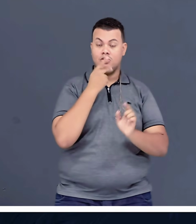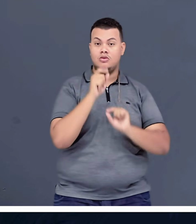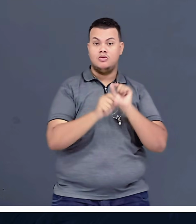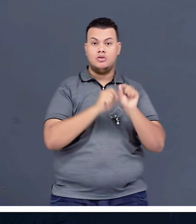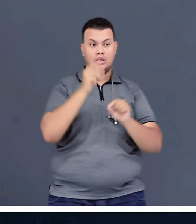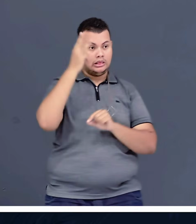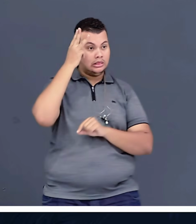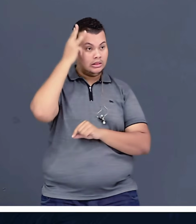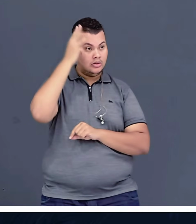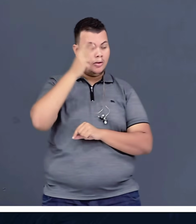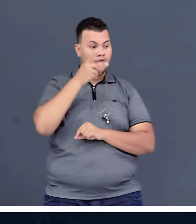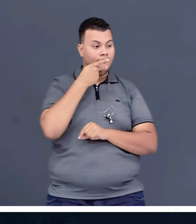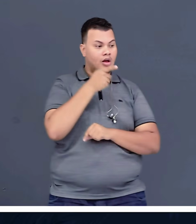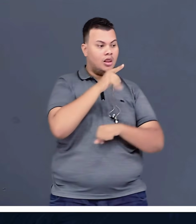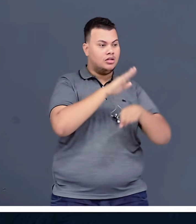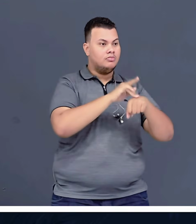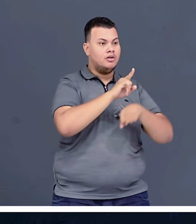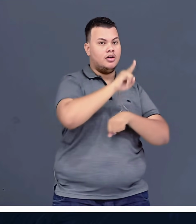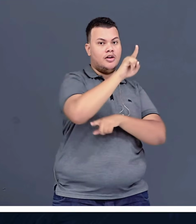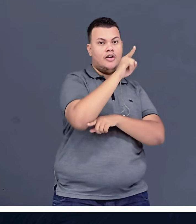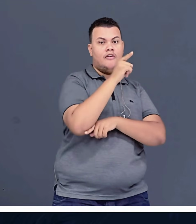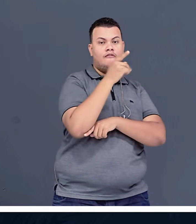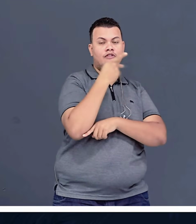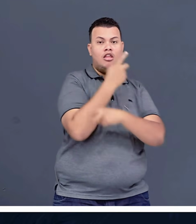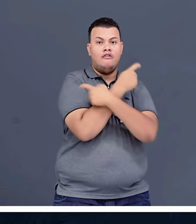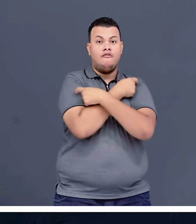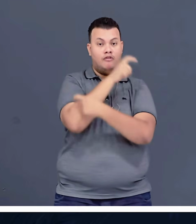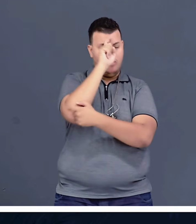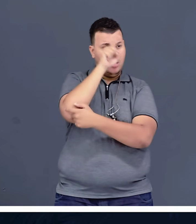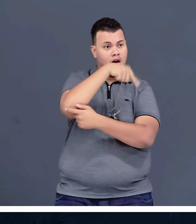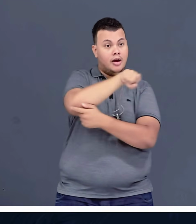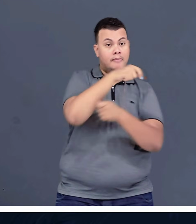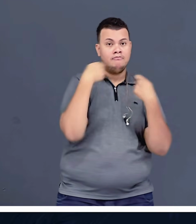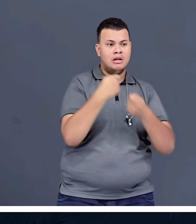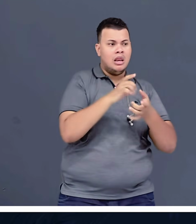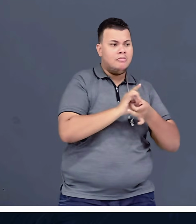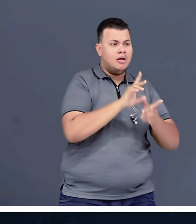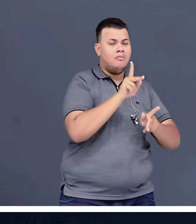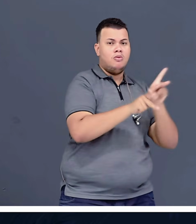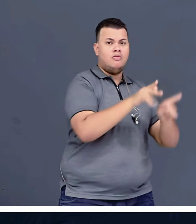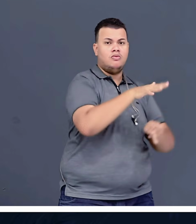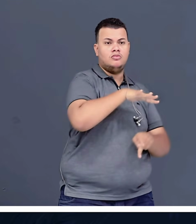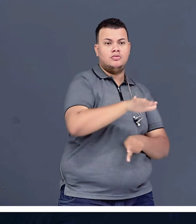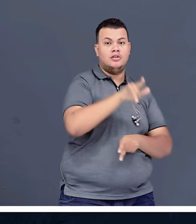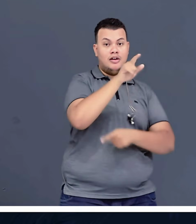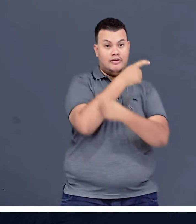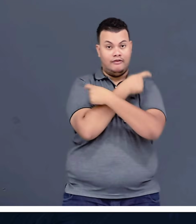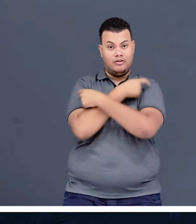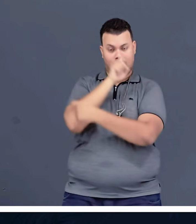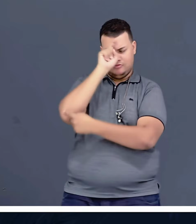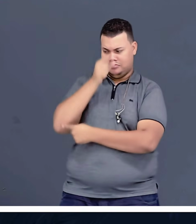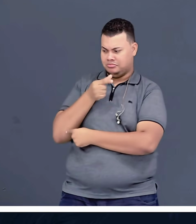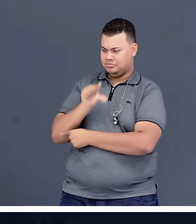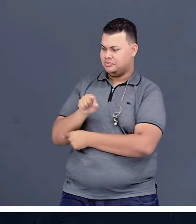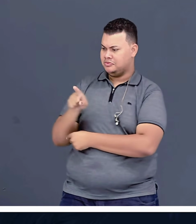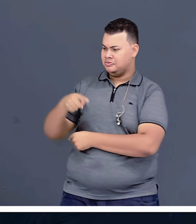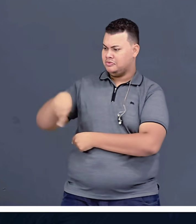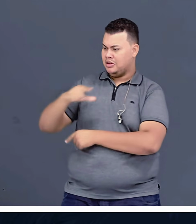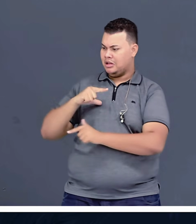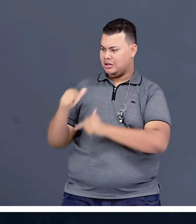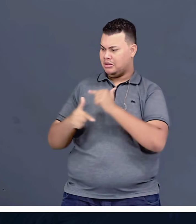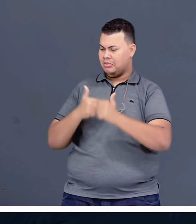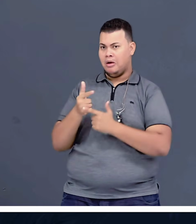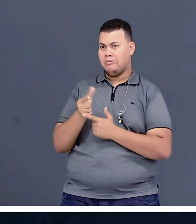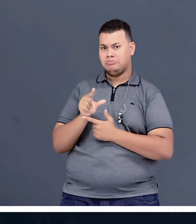quando Moisés foi falar com o faraó, dizendo que ele precisava libertar o povo, que o faraó diz a ele: vocês estão com pouco